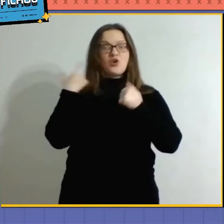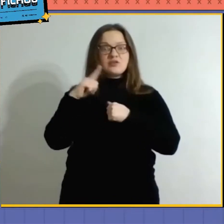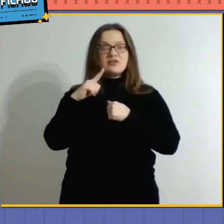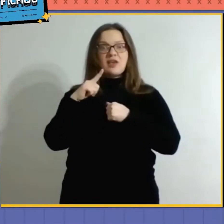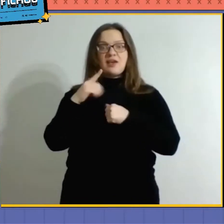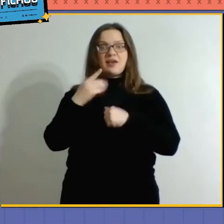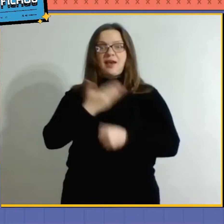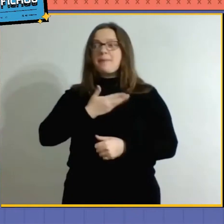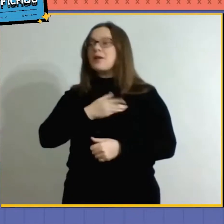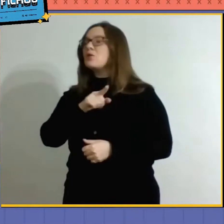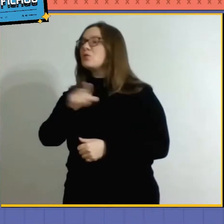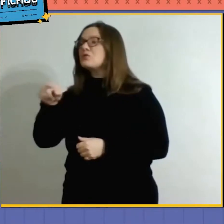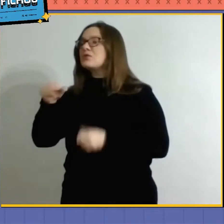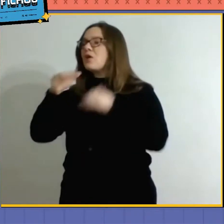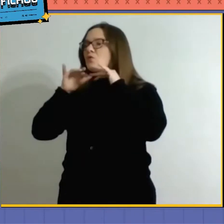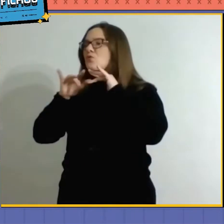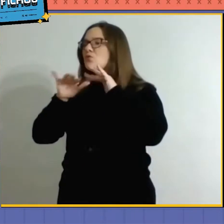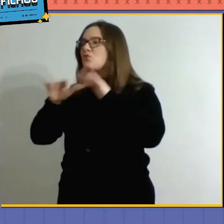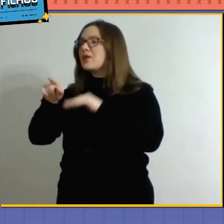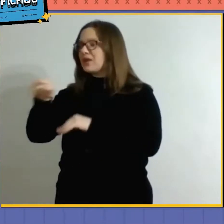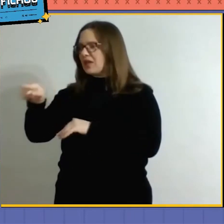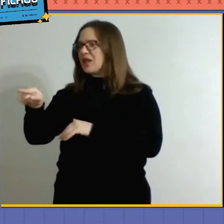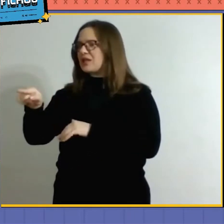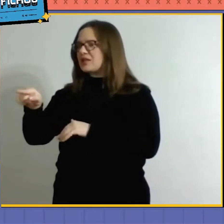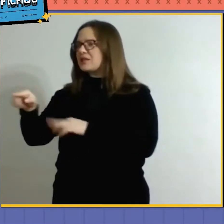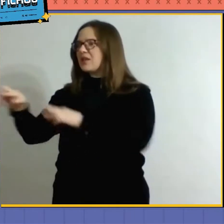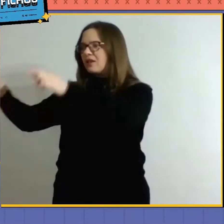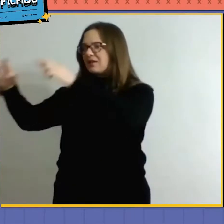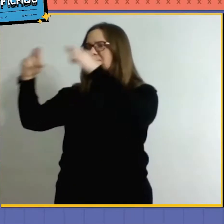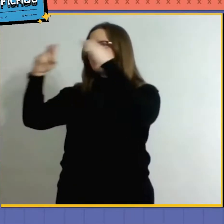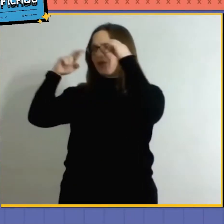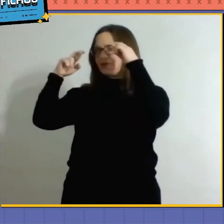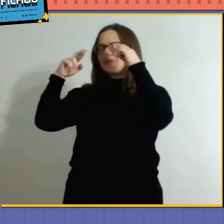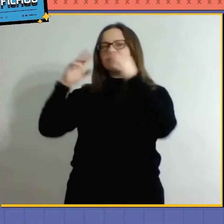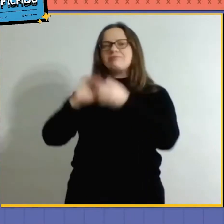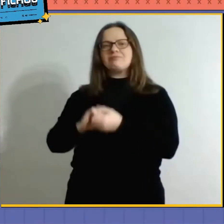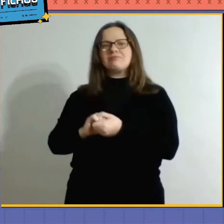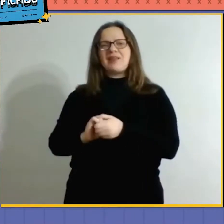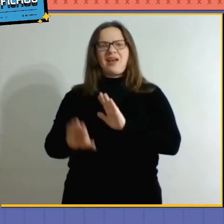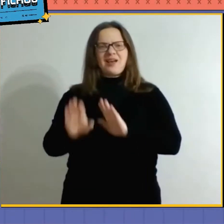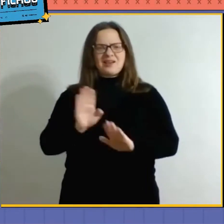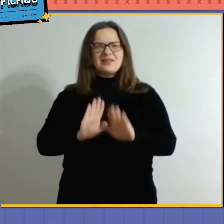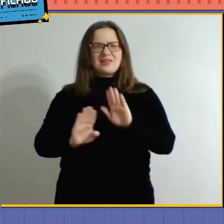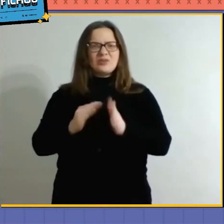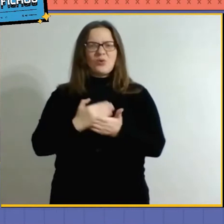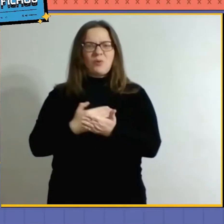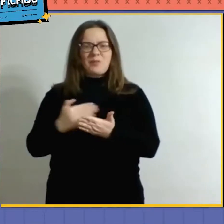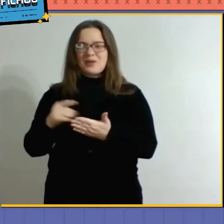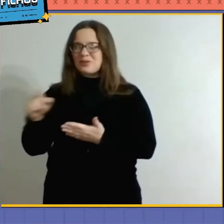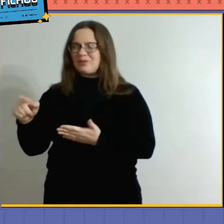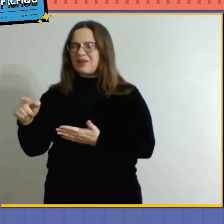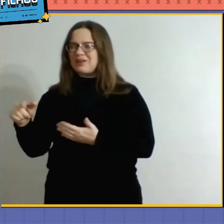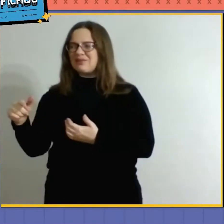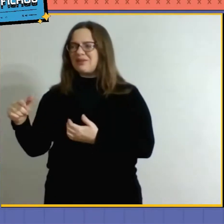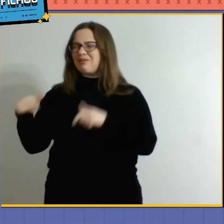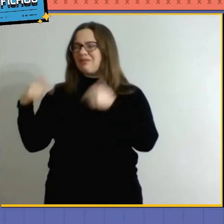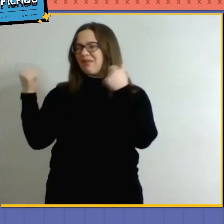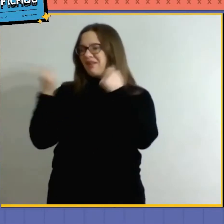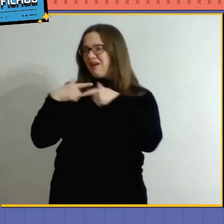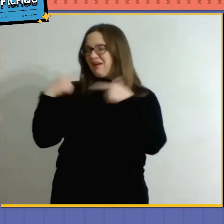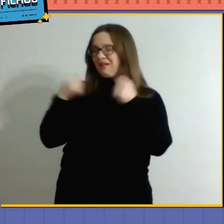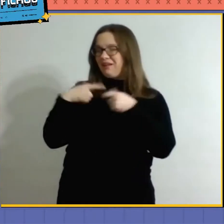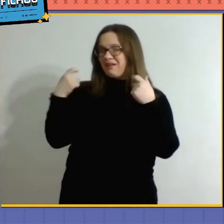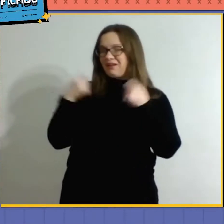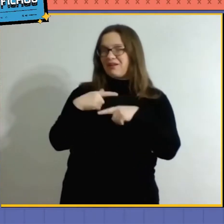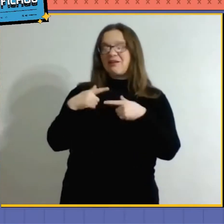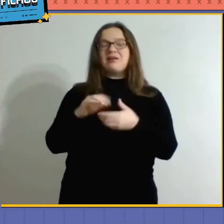ganhar o respeito deles eles podem até caçoar de você eu fui com a suado quando eu me converti Eu repito era